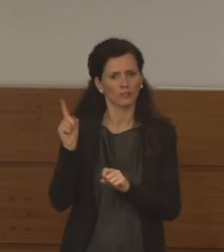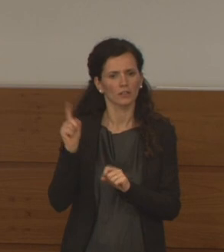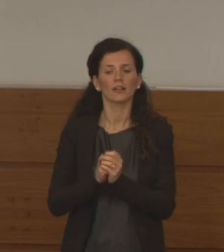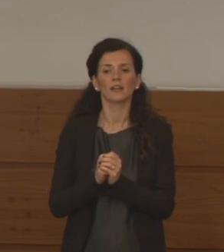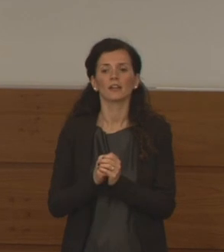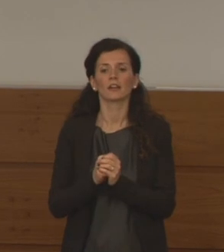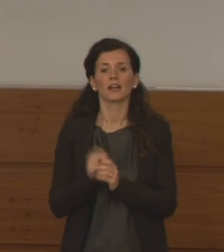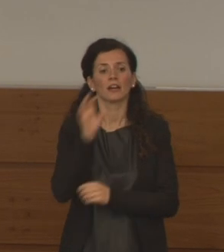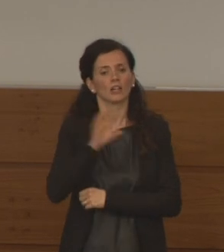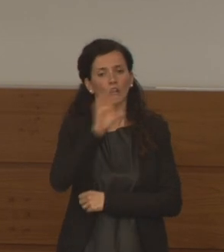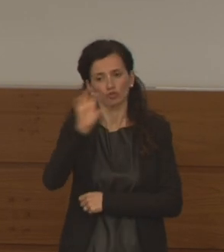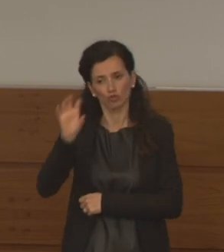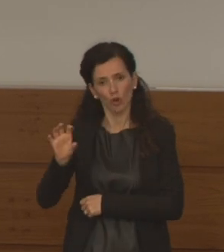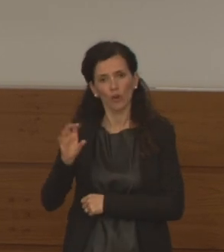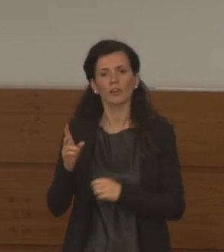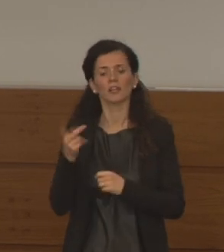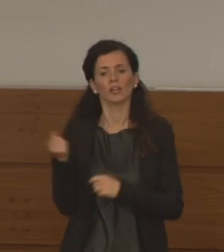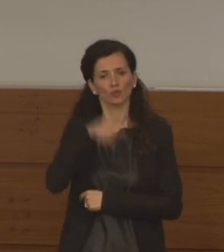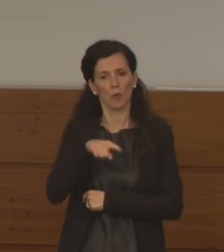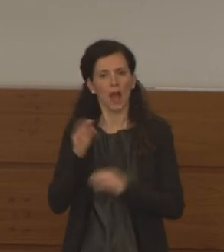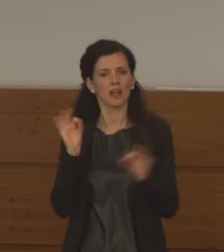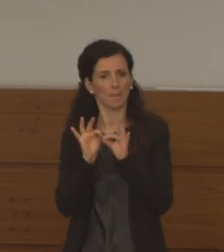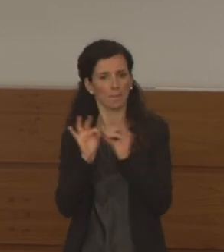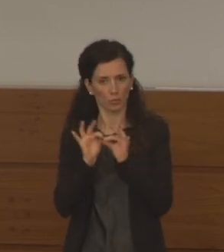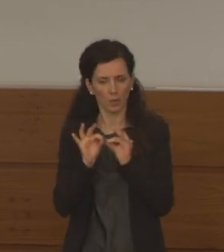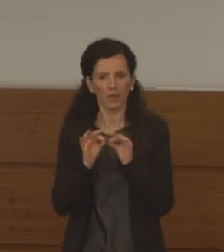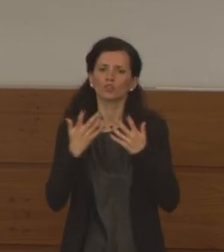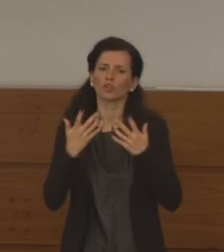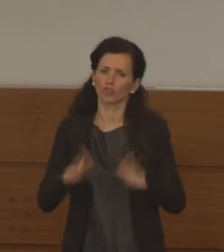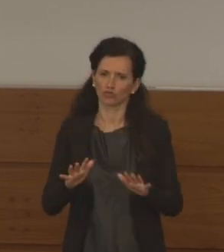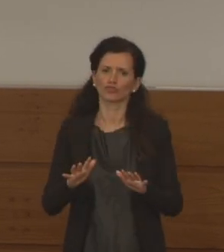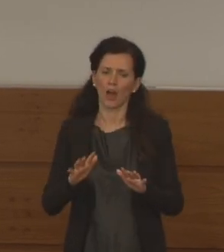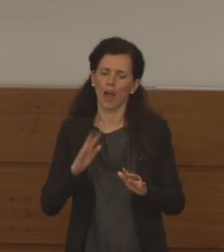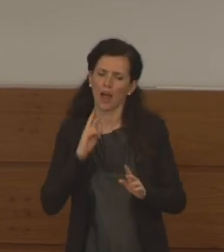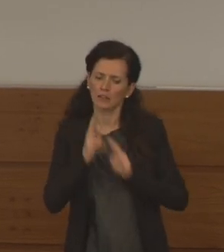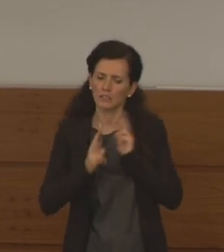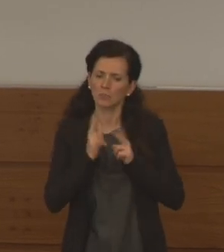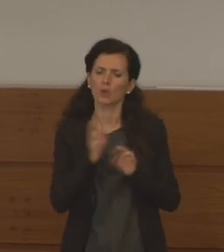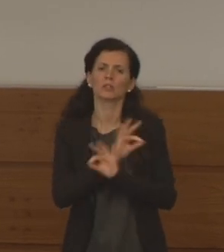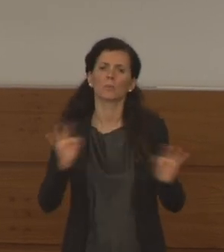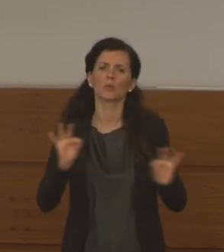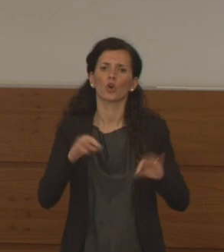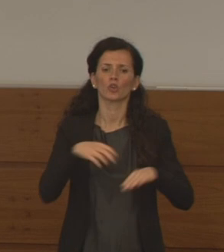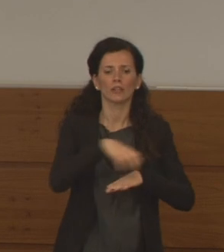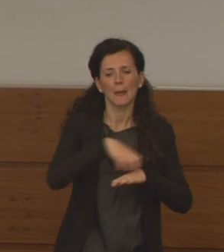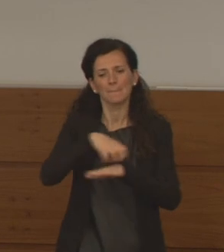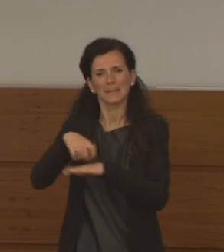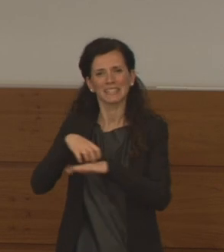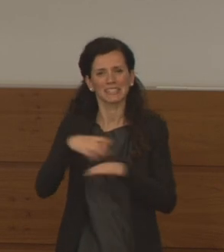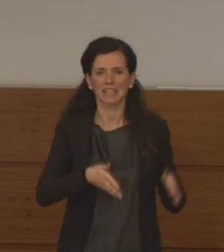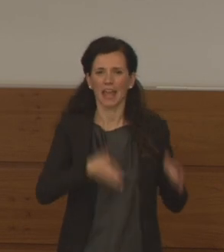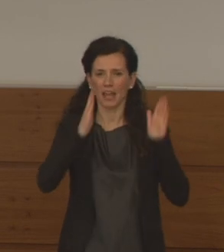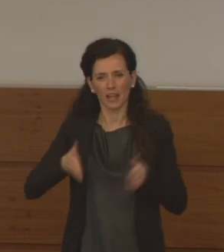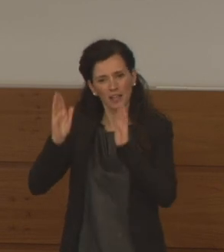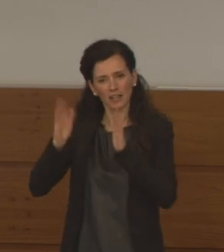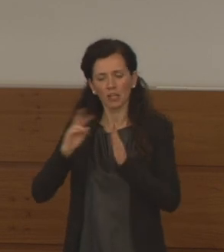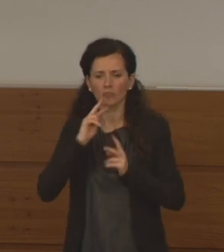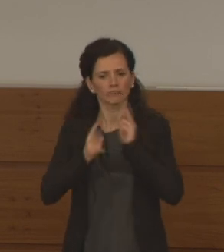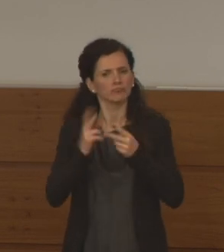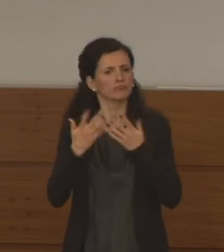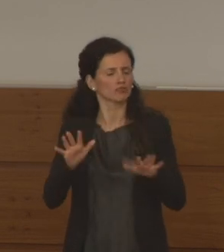domani ci sono una serie di risposte che già i ministeri hanno dato su singoli temi su singoli aspetti